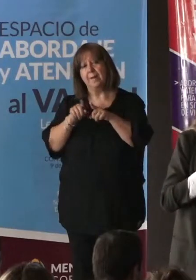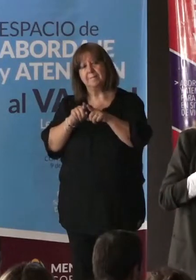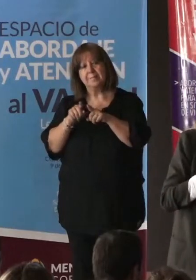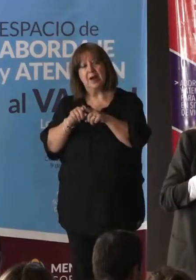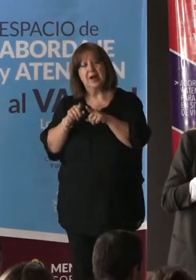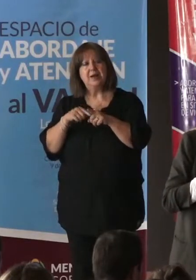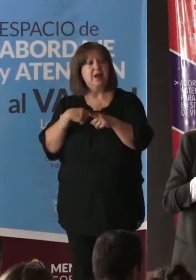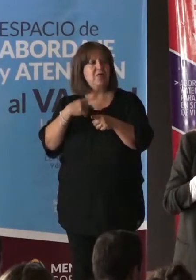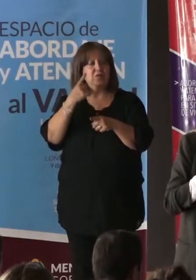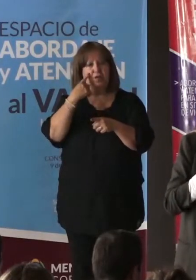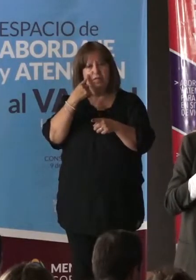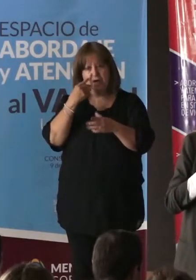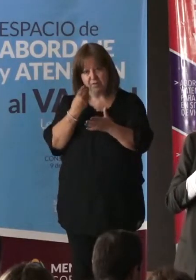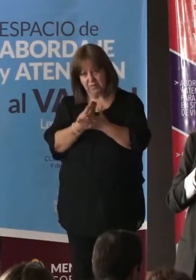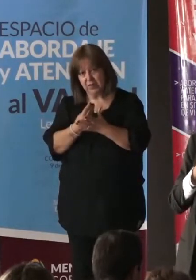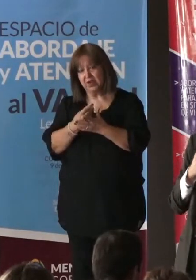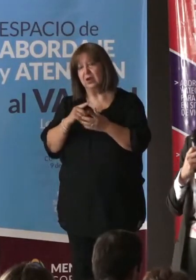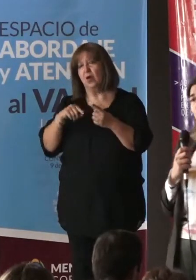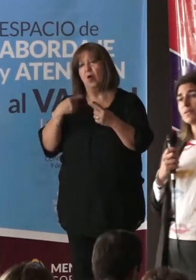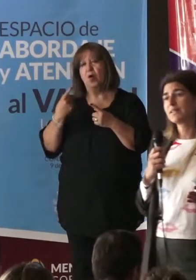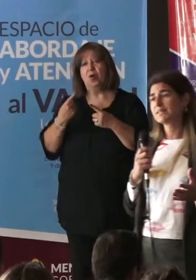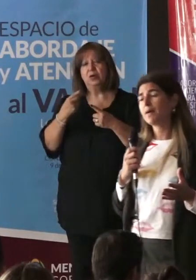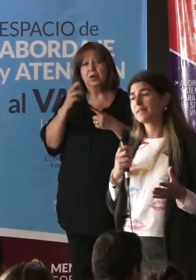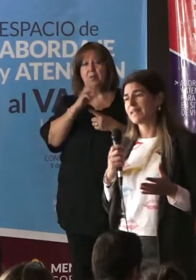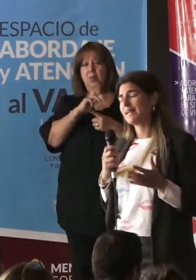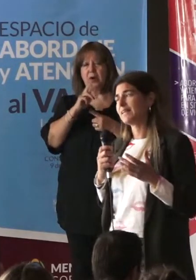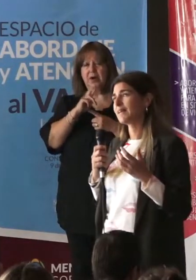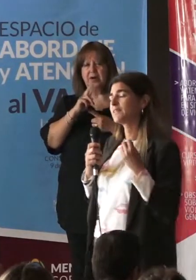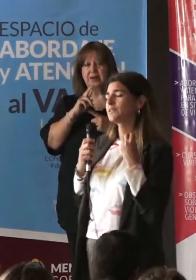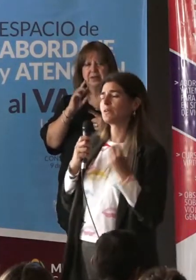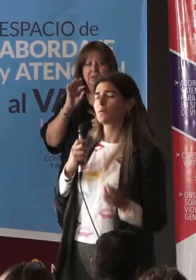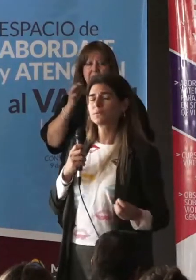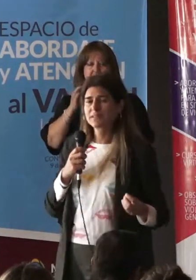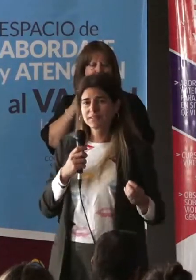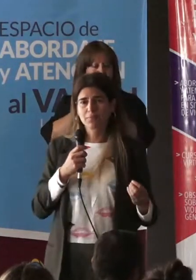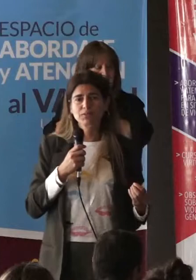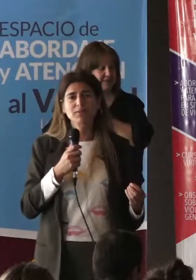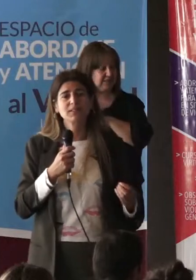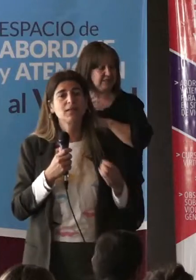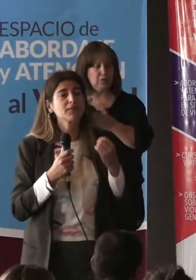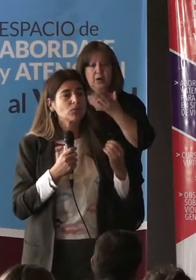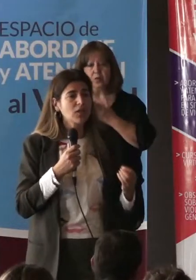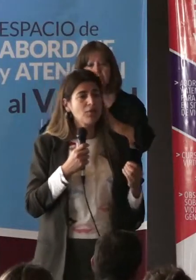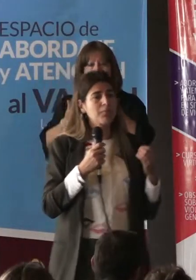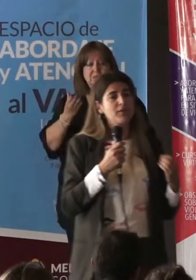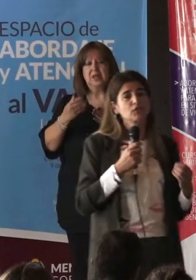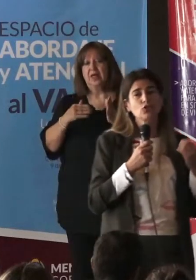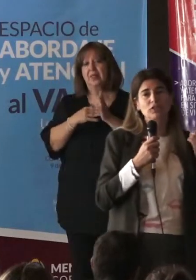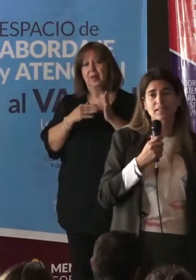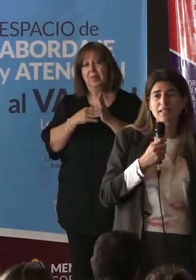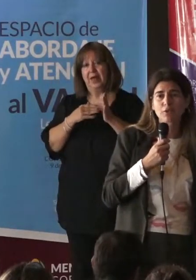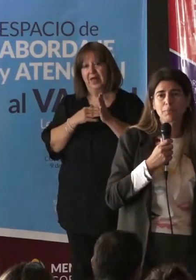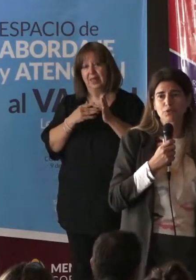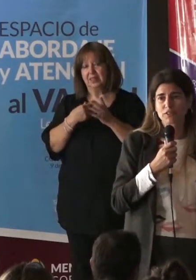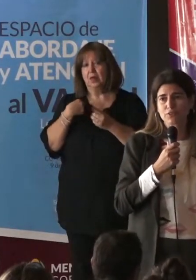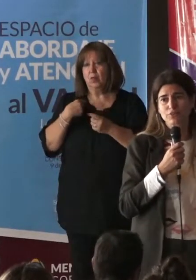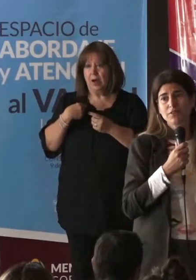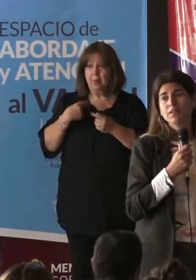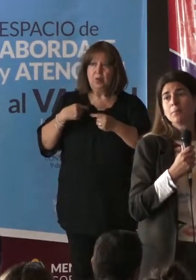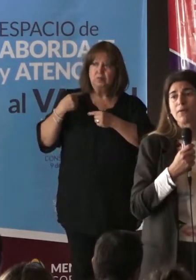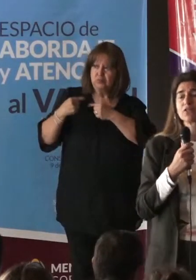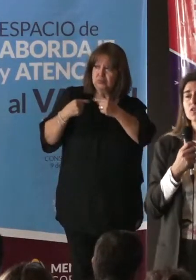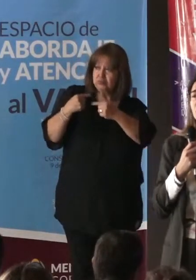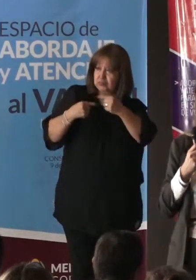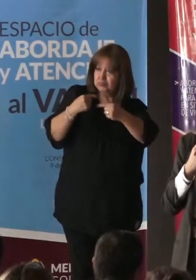no sé dónde voy a vivir si denuncio, porque como todos ustedes saben, el acceso a la justicia muchas veces está vinculado en poder sostener los